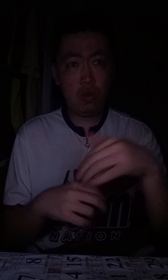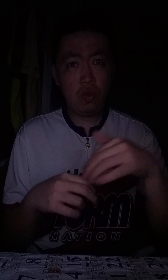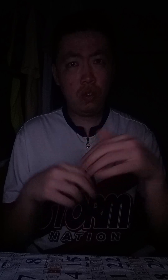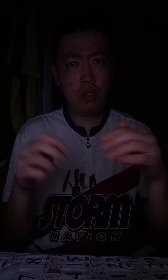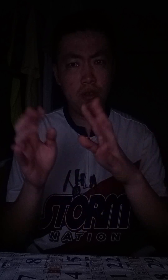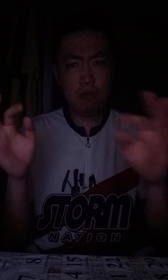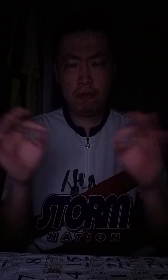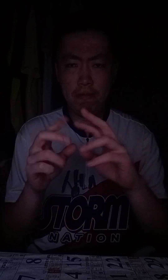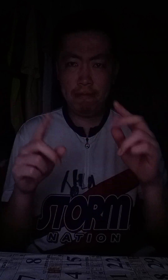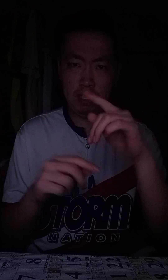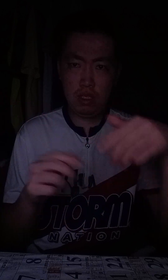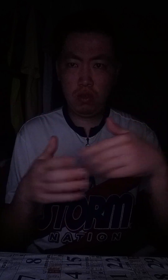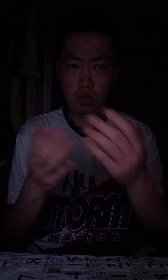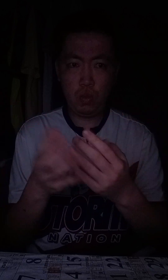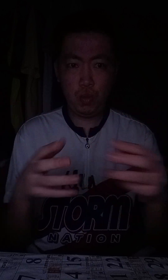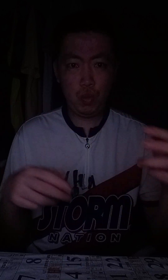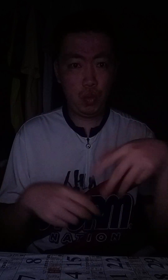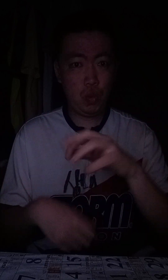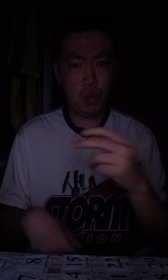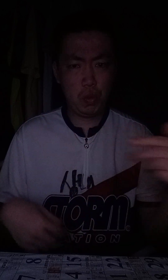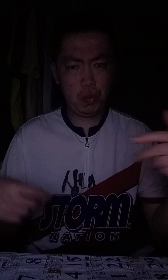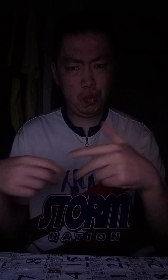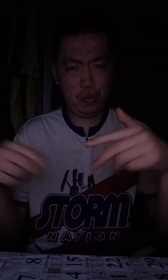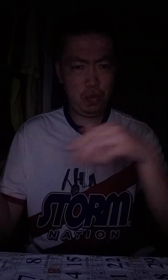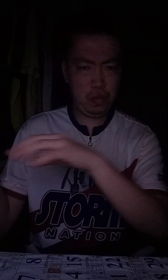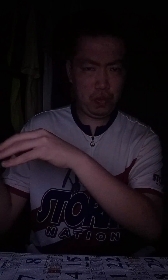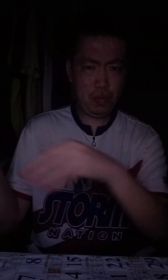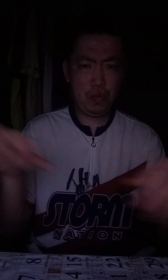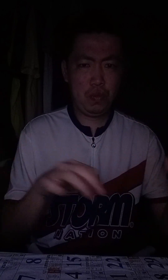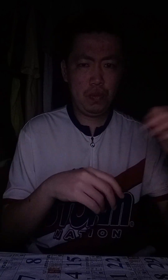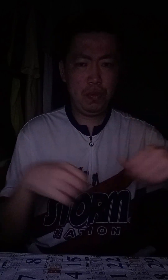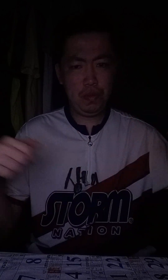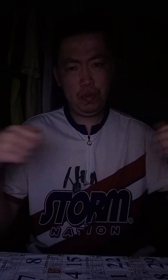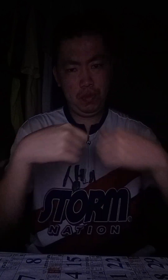서안성 나들목 부근에서도 버스가 눈길에 미끄러져 가드레일을 충격하는